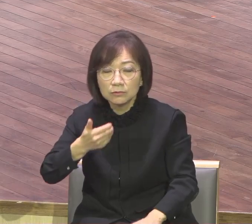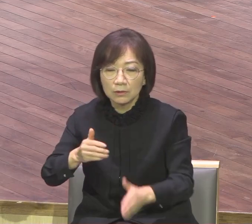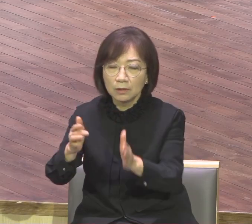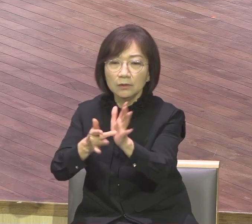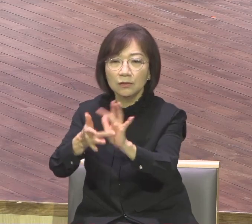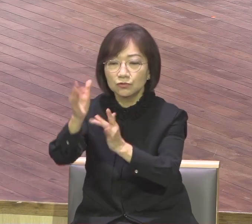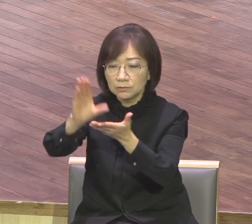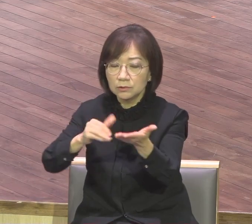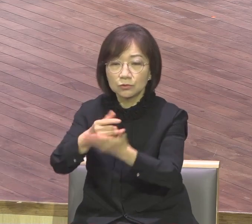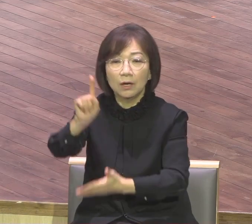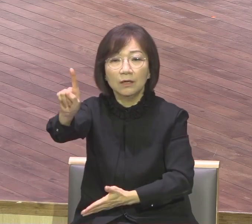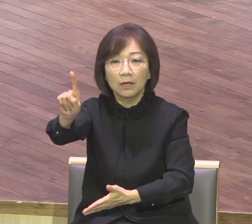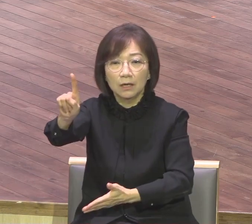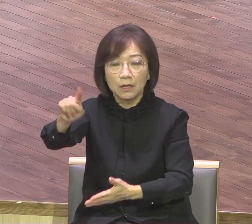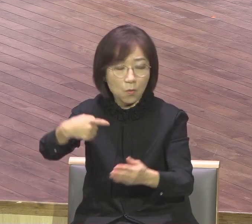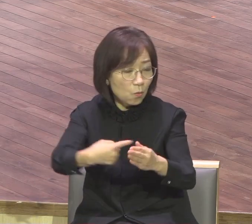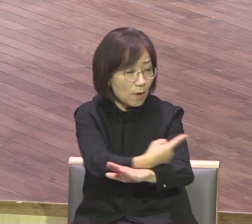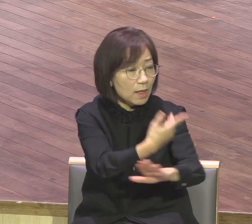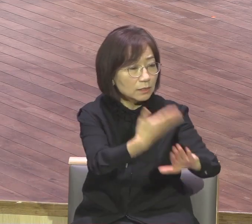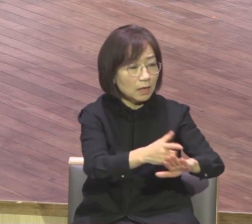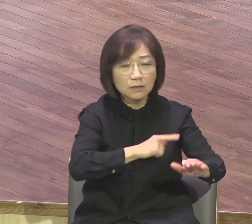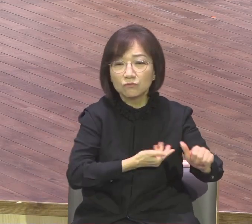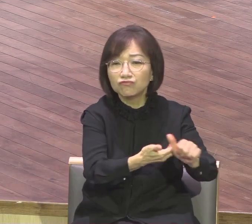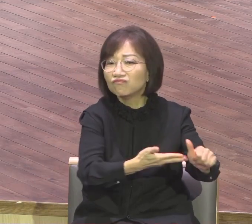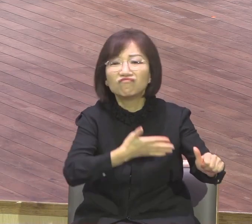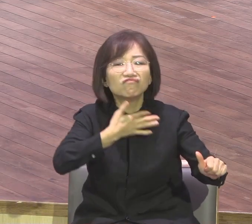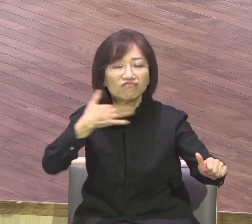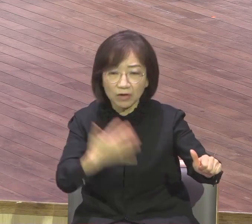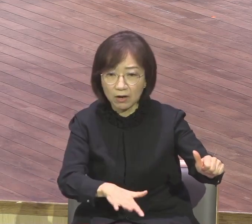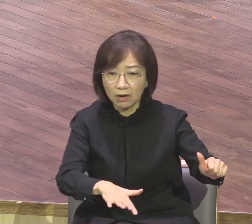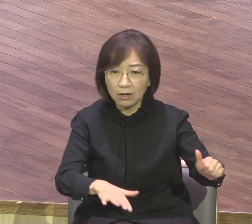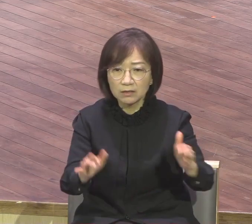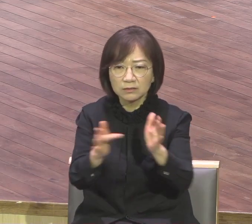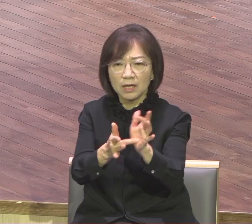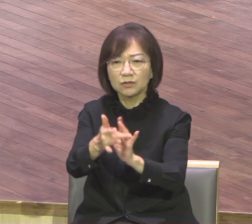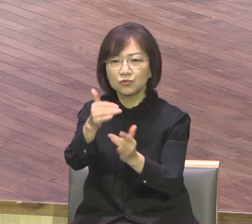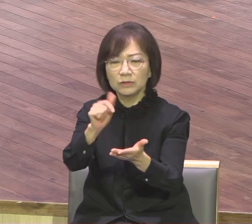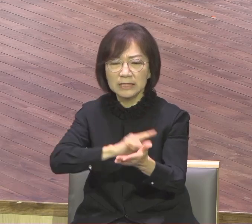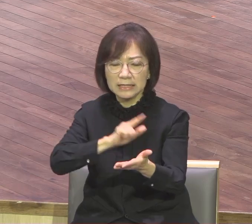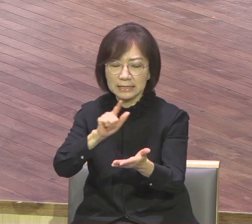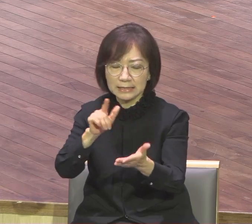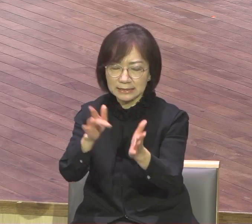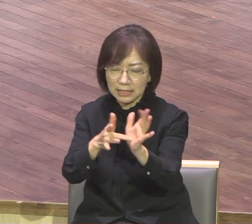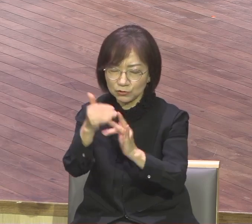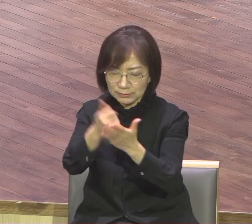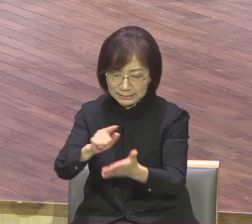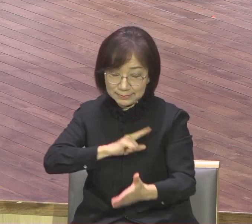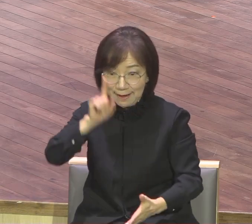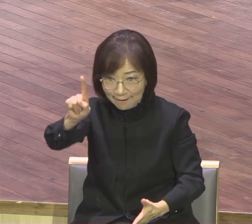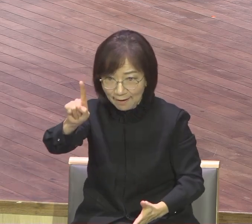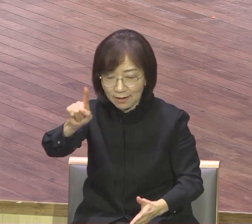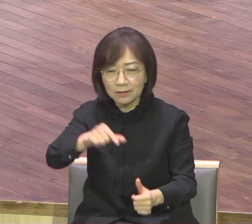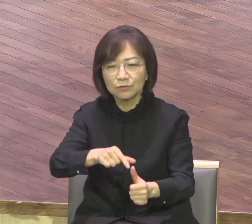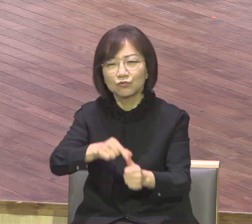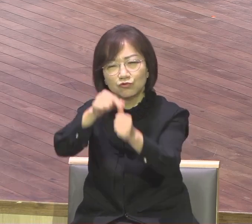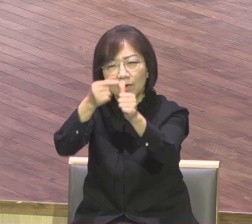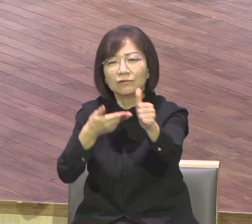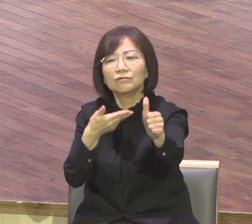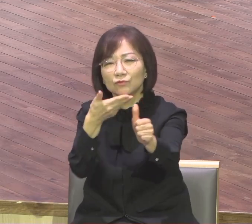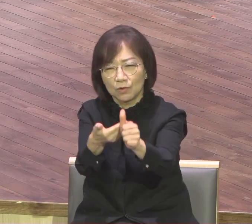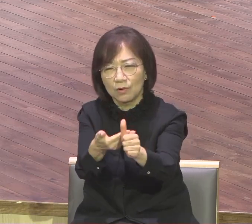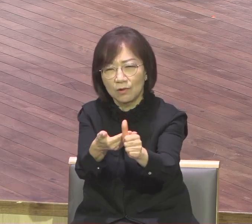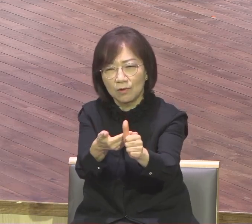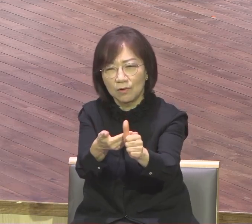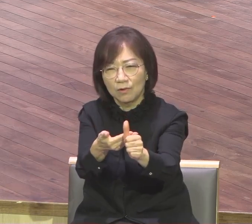얻을 다른 이름을 준 적이 없어요. Por eso ningún otro hay salvación, porque no hay otro nombre bajo en el cielo.